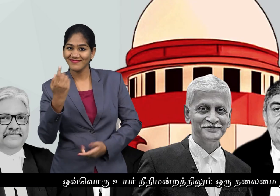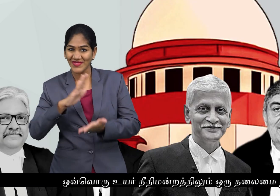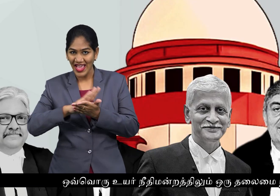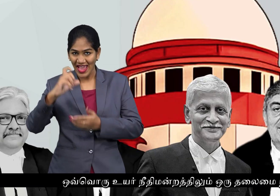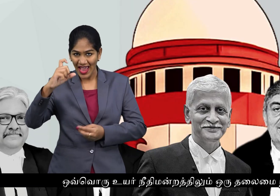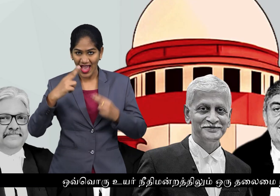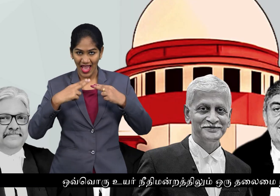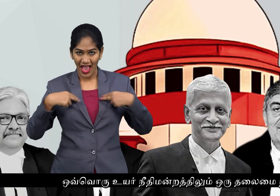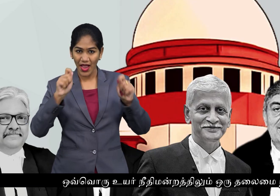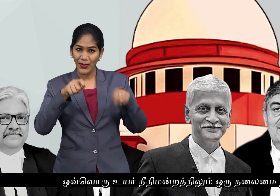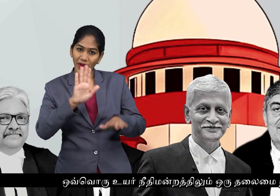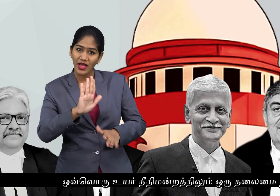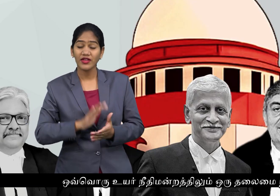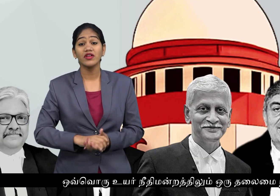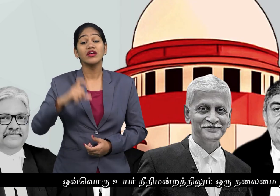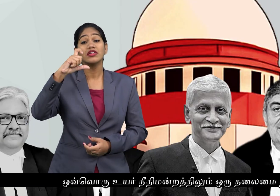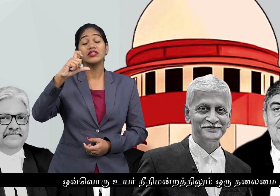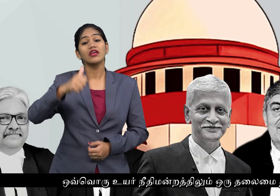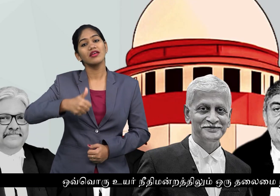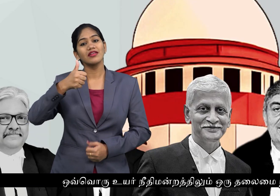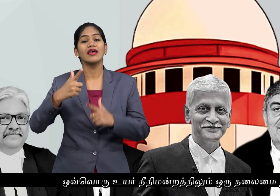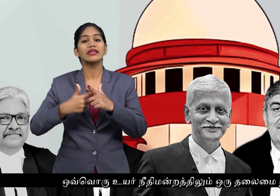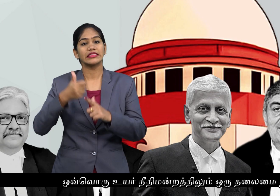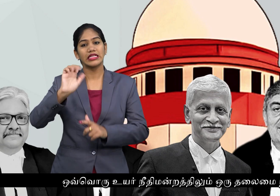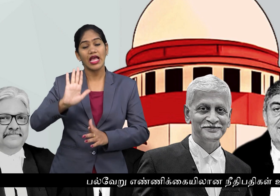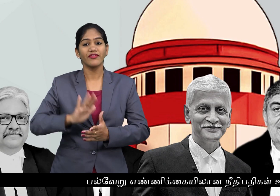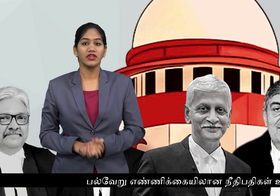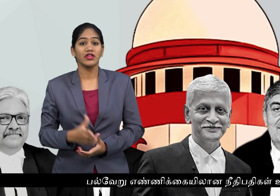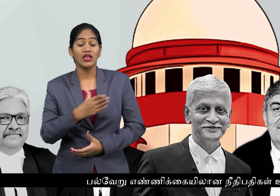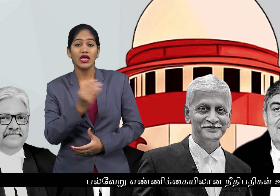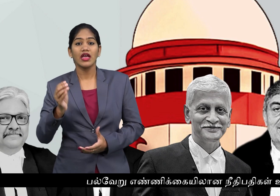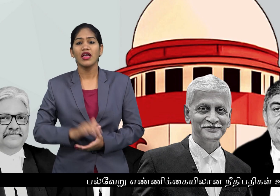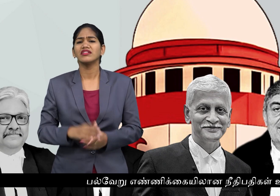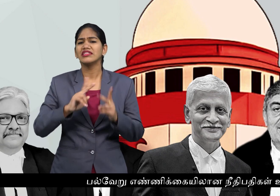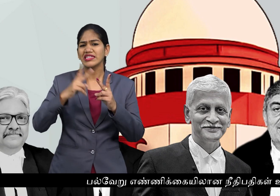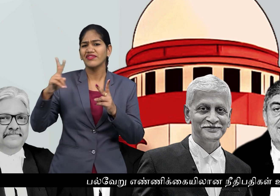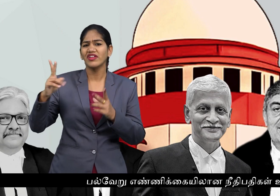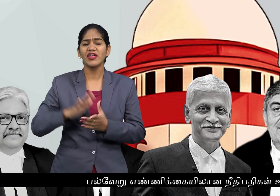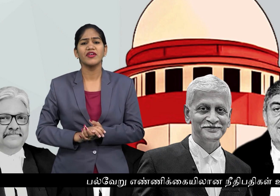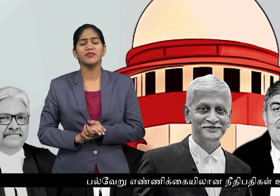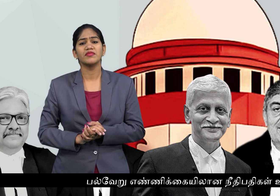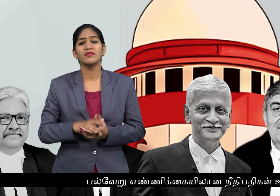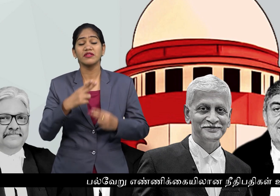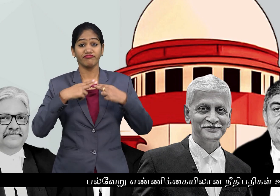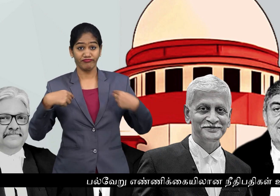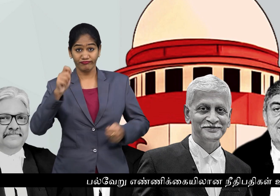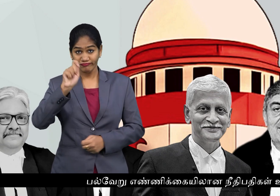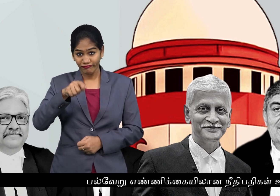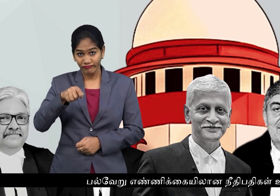ஒவ்வொரு உயர்நீதிமன்றத்திலும் ஒரு தலைமை நீதிபதி மற்றும் பல்வேறு எண்ணிக்கையிலான நீதிபதிகள்